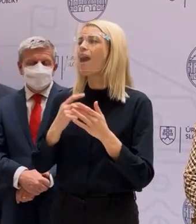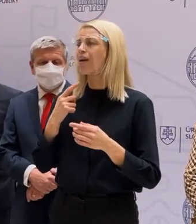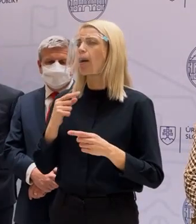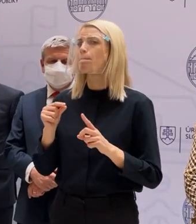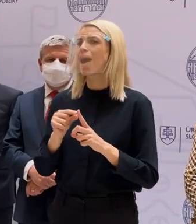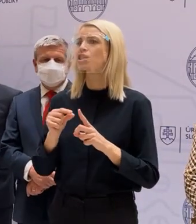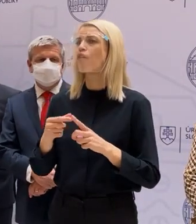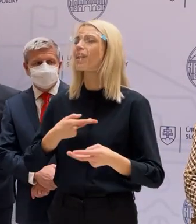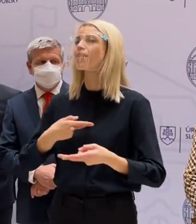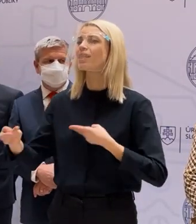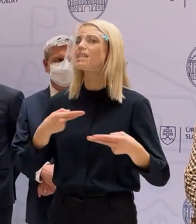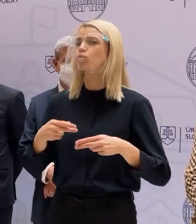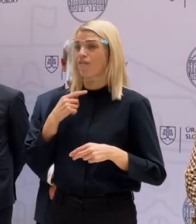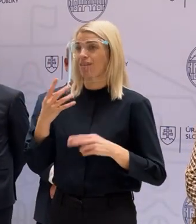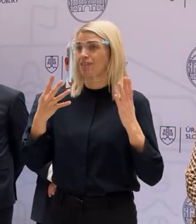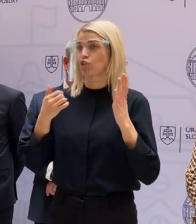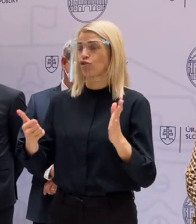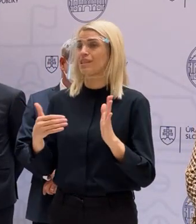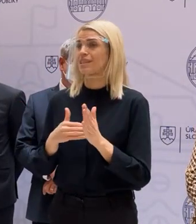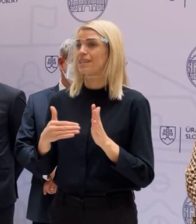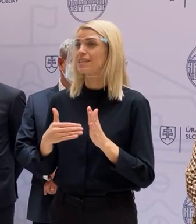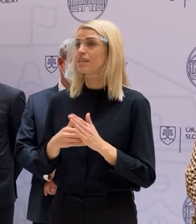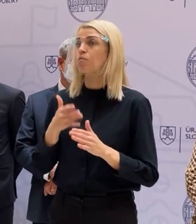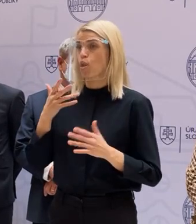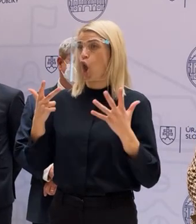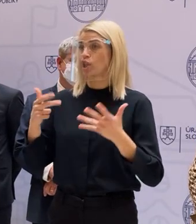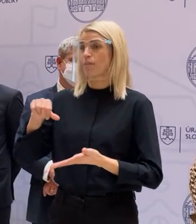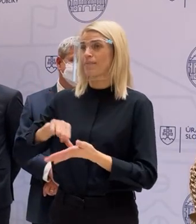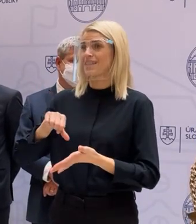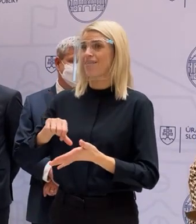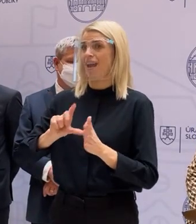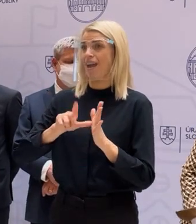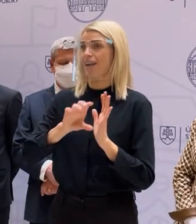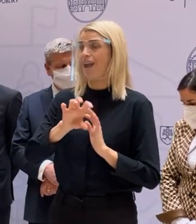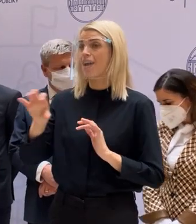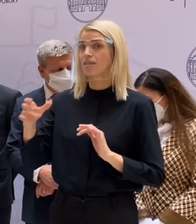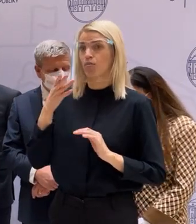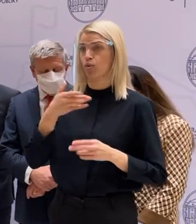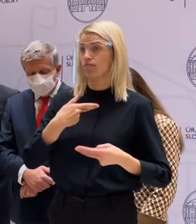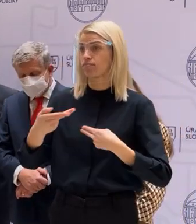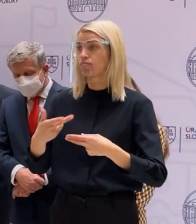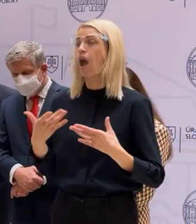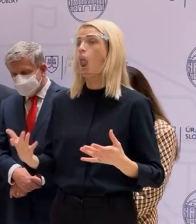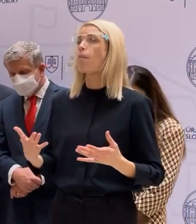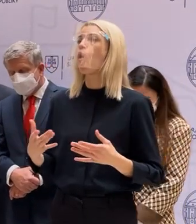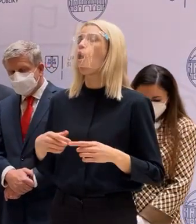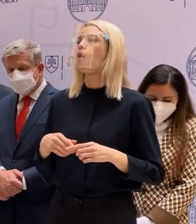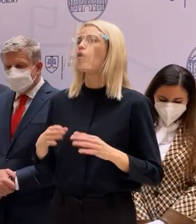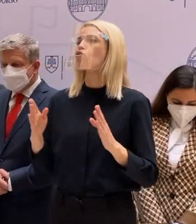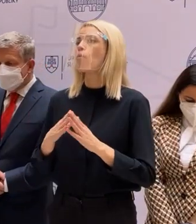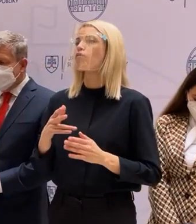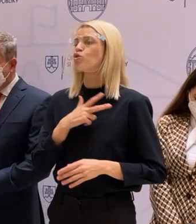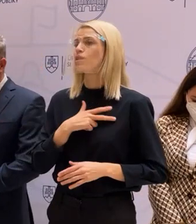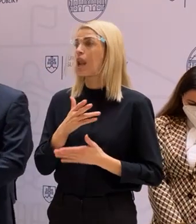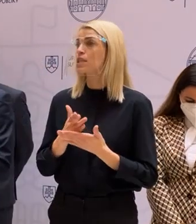prebiehať, tam má byť tých 96 tisíc, že či to pôjde do tých 8 centier núdzových zariadení, alebo to pôjde do DSS-iek, alebo ako sa to vlastne dostane k